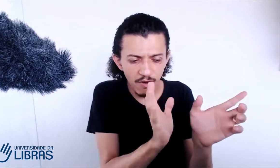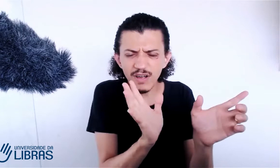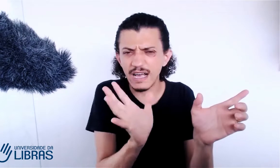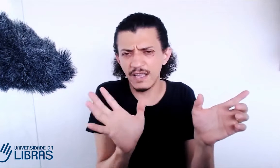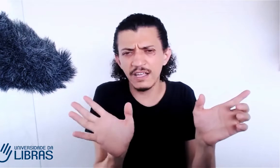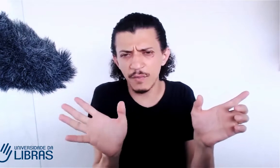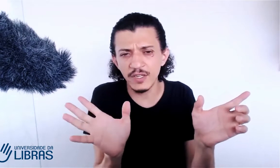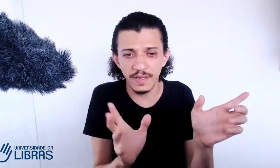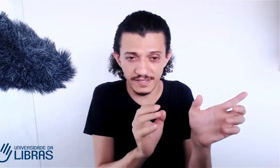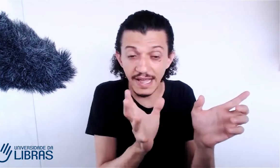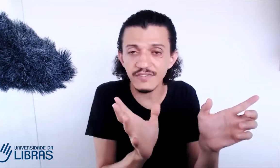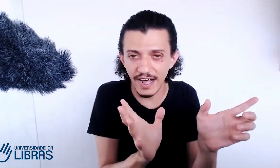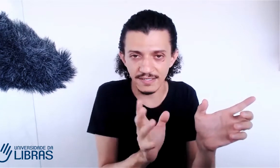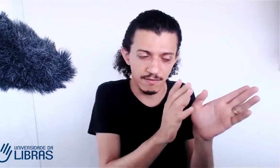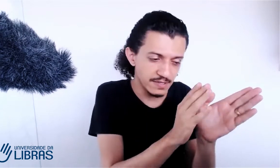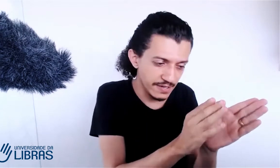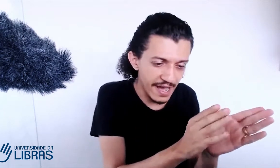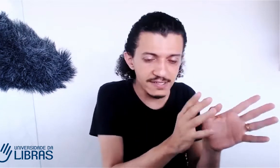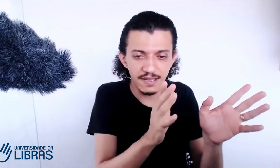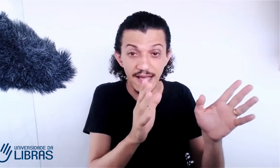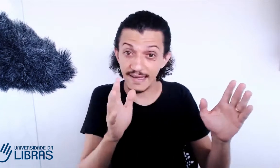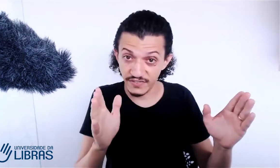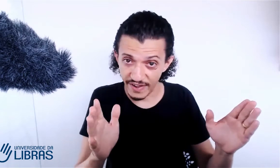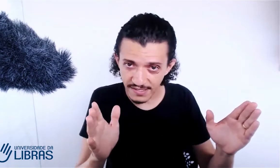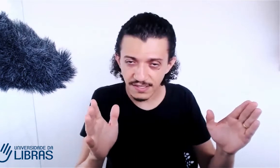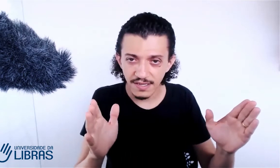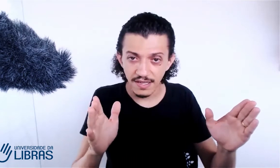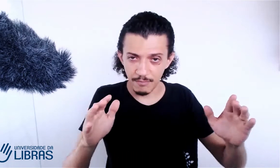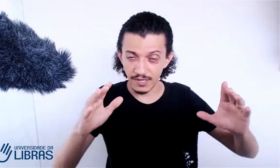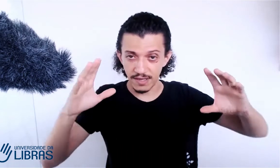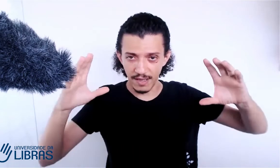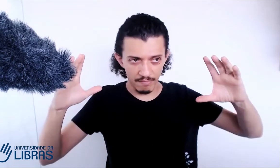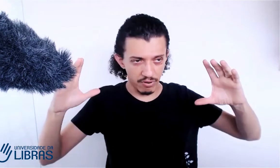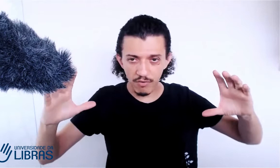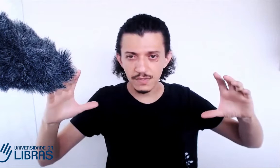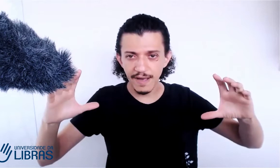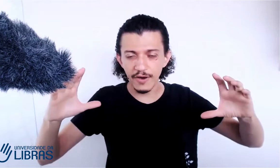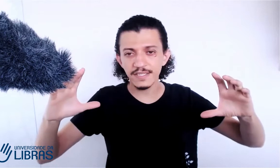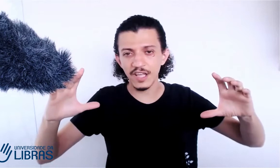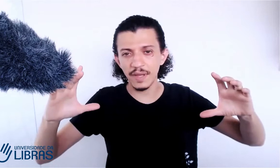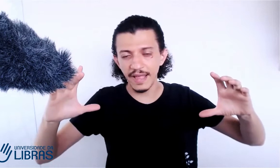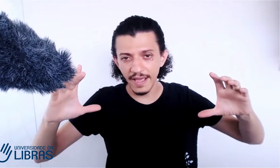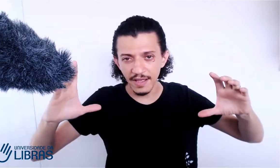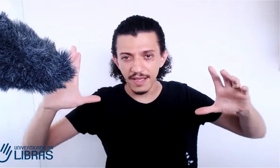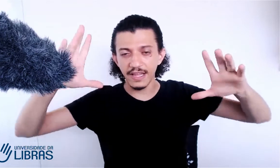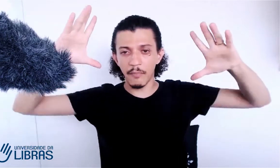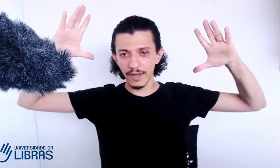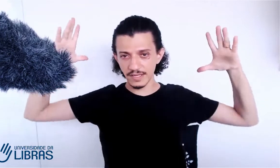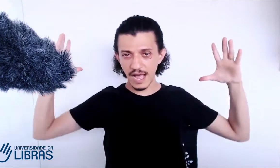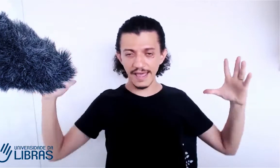colocar aqui de forma resumida. Você tem as frases, né? Sinais, as frases, depois blocos maiores que têm uma ideia, e depois a